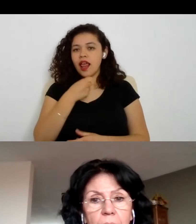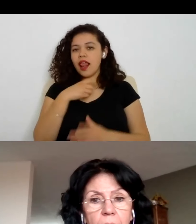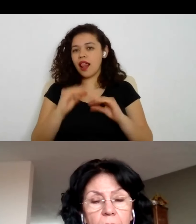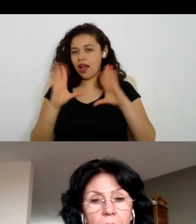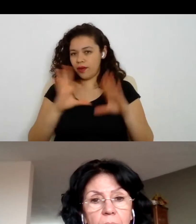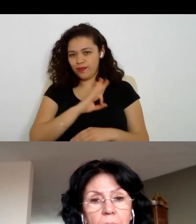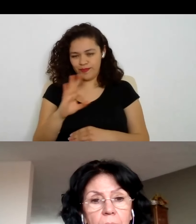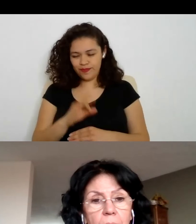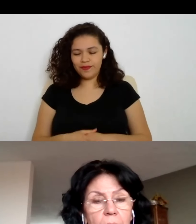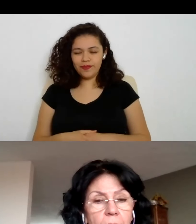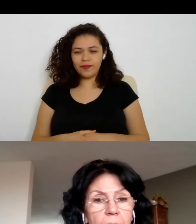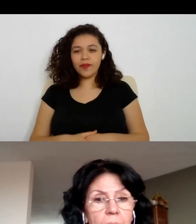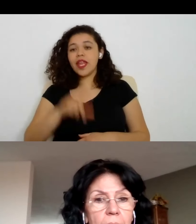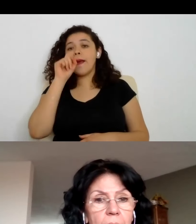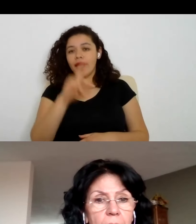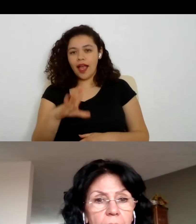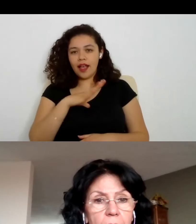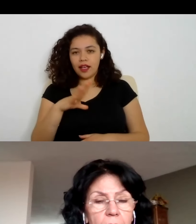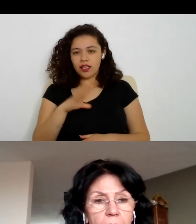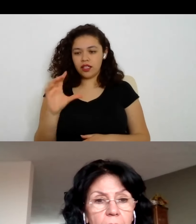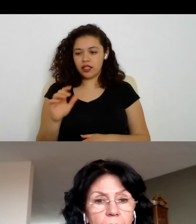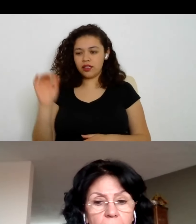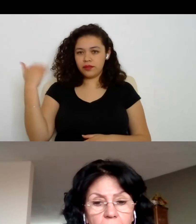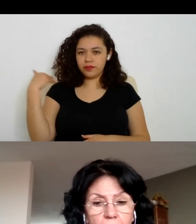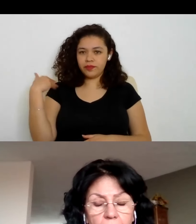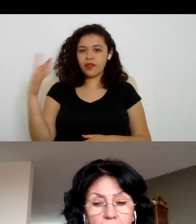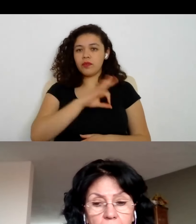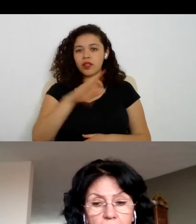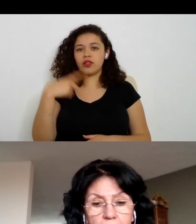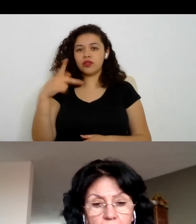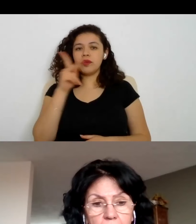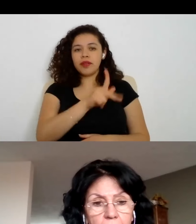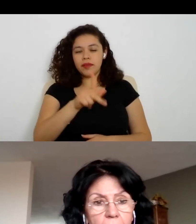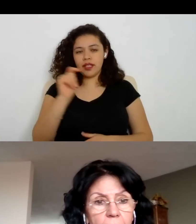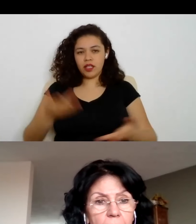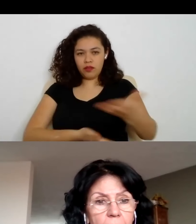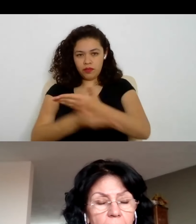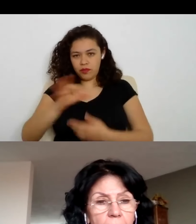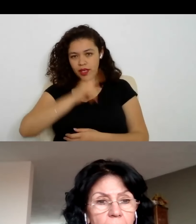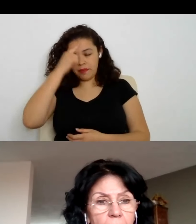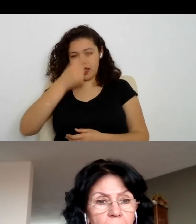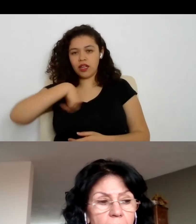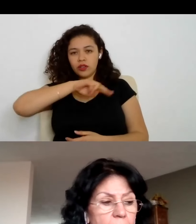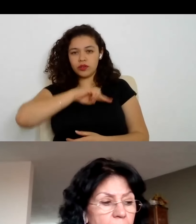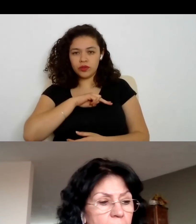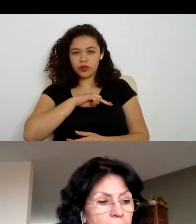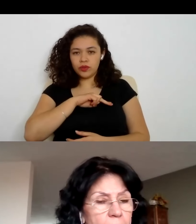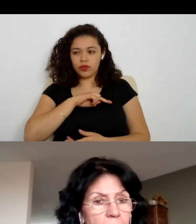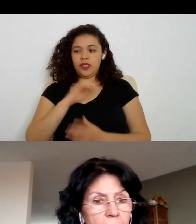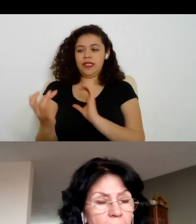micrófonos. También teníamos una solicitud, si nos puede compartir la presentación para hacerla llegar al